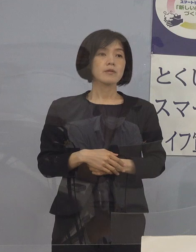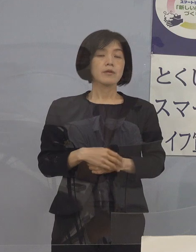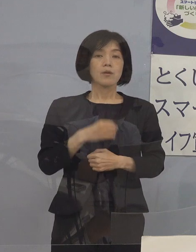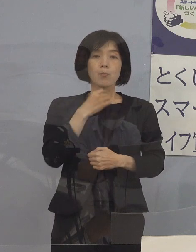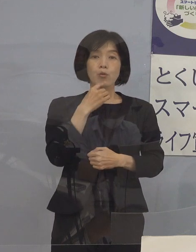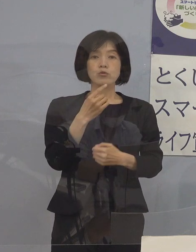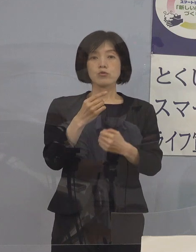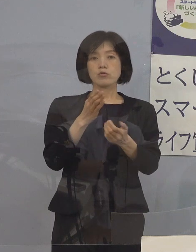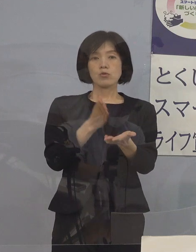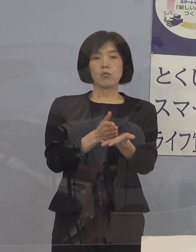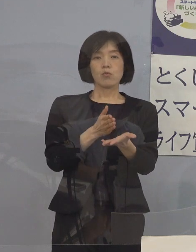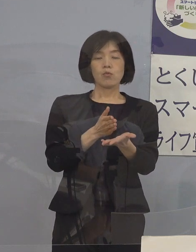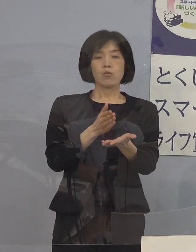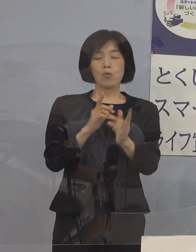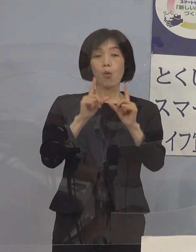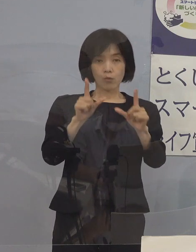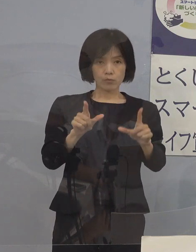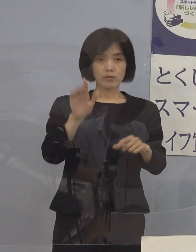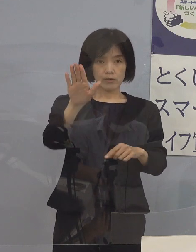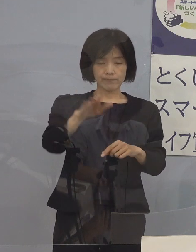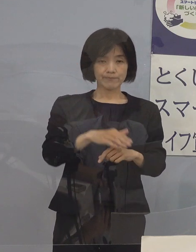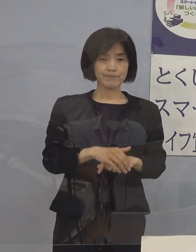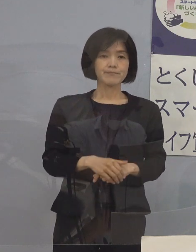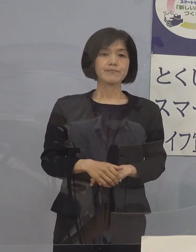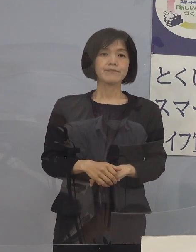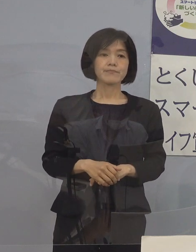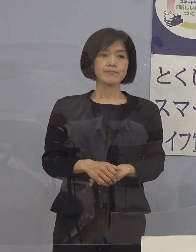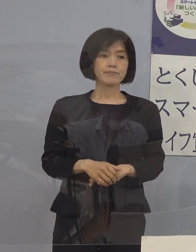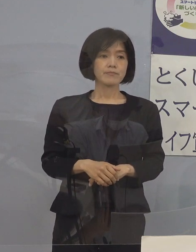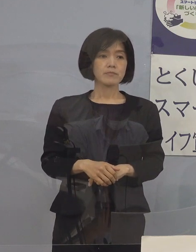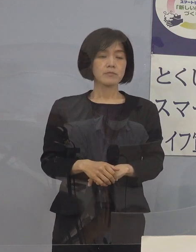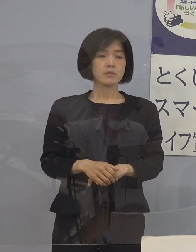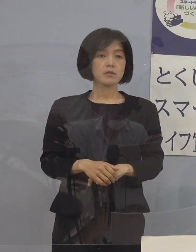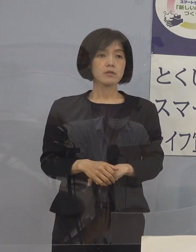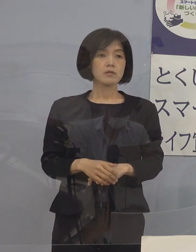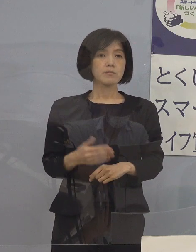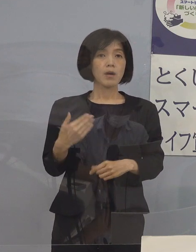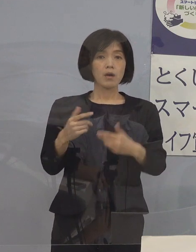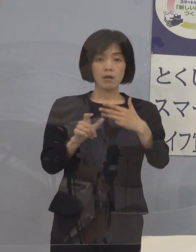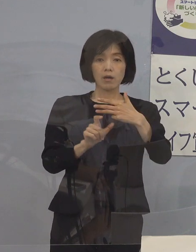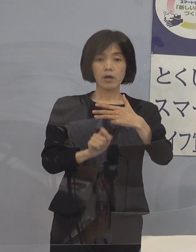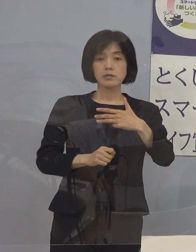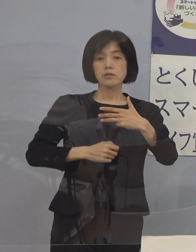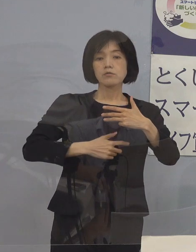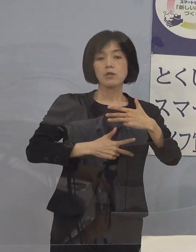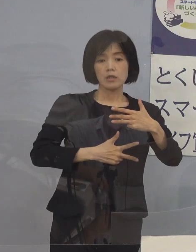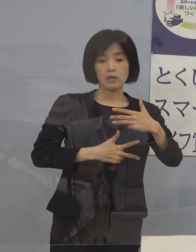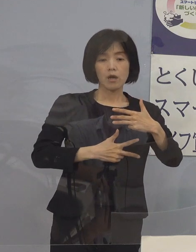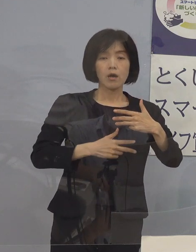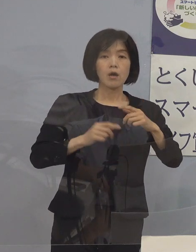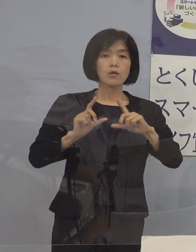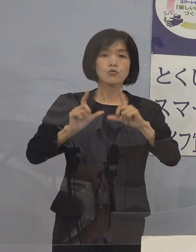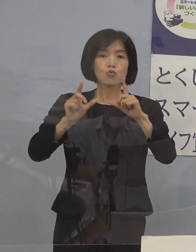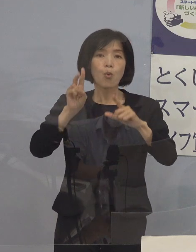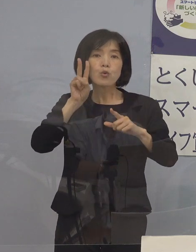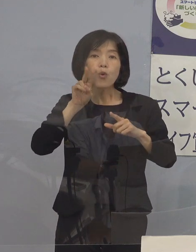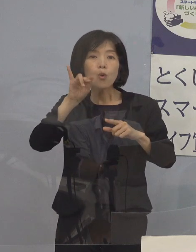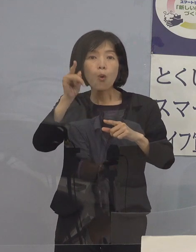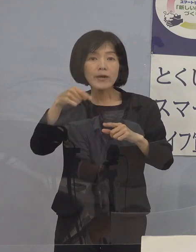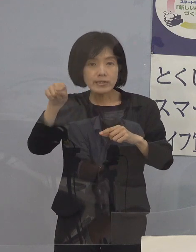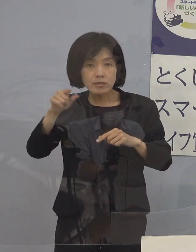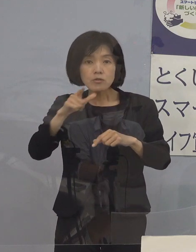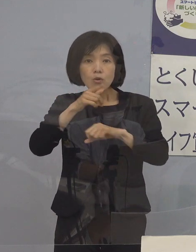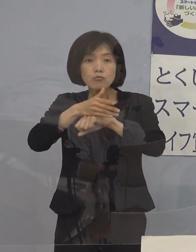と1点ご報告をさせていただきます。去る8月の7日より東横イン